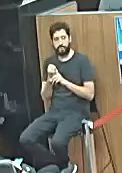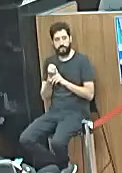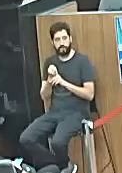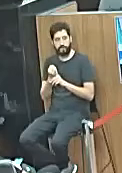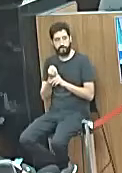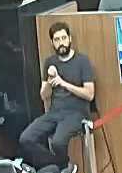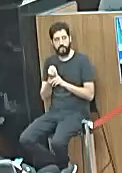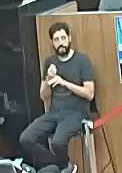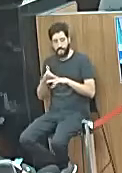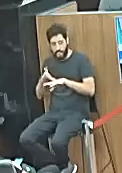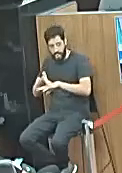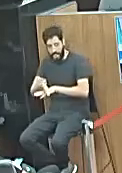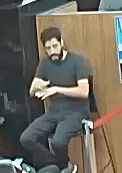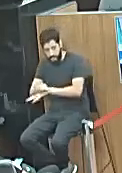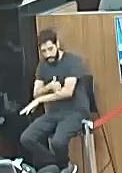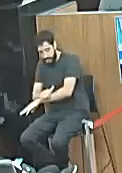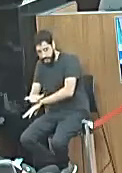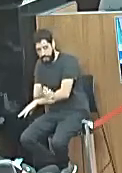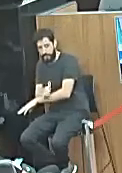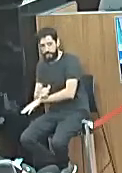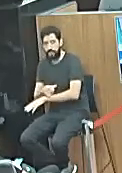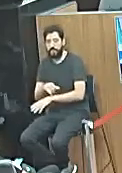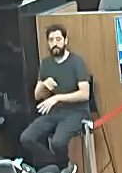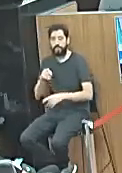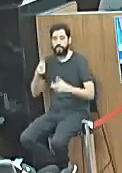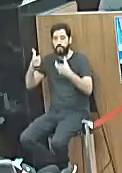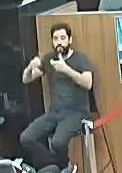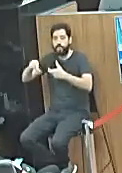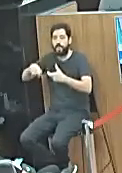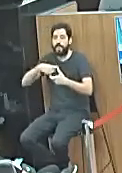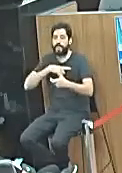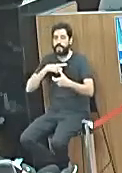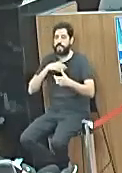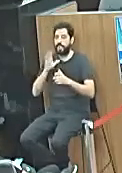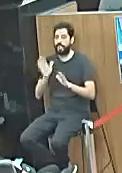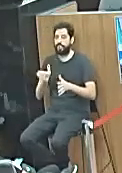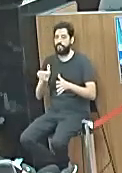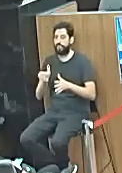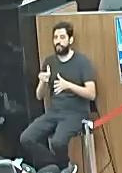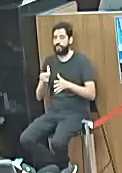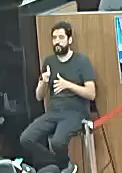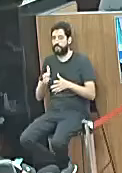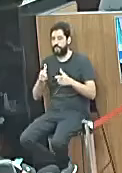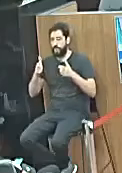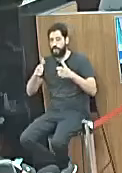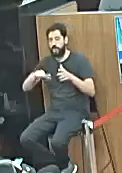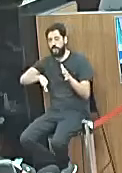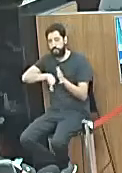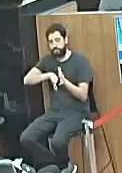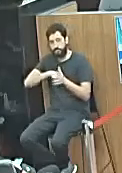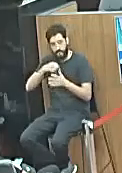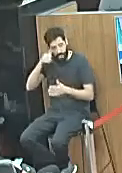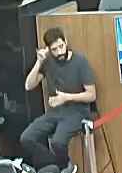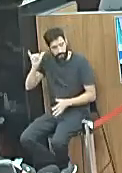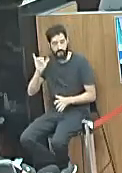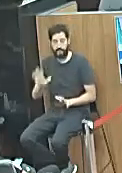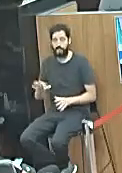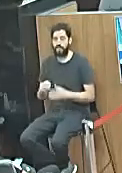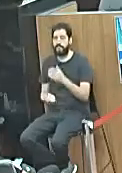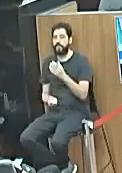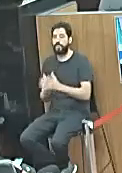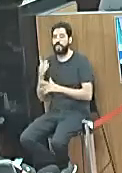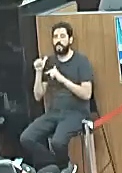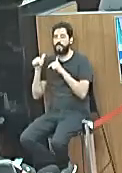estratégica nas localidades em que a unidade de prevenção à criminalidade implantada é criar a